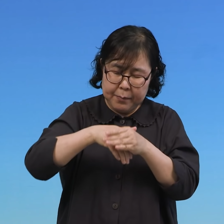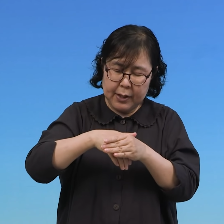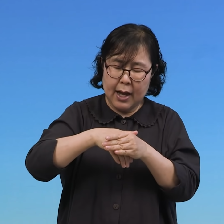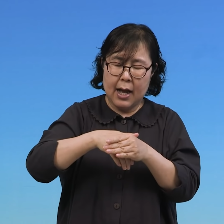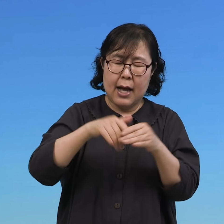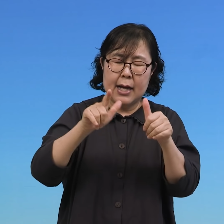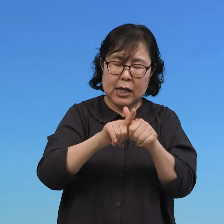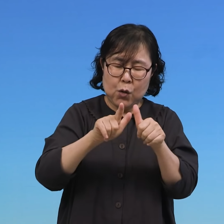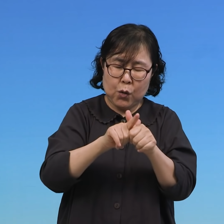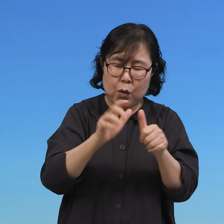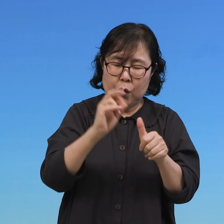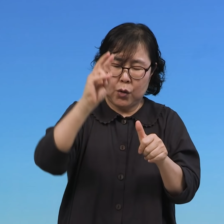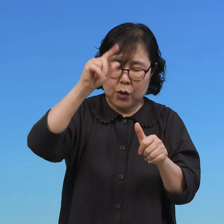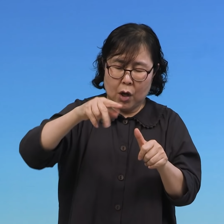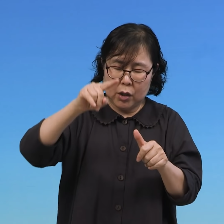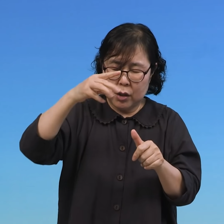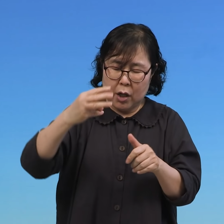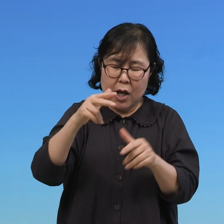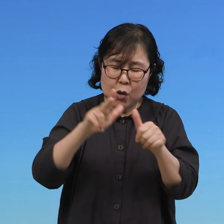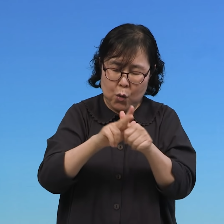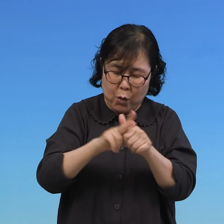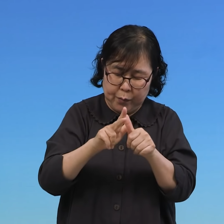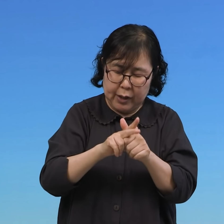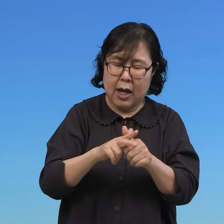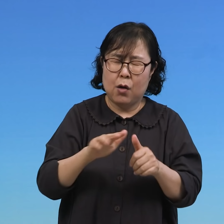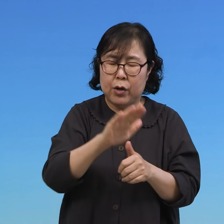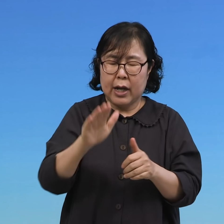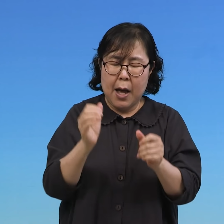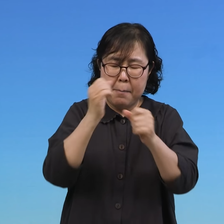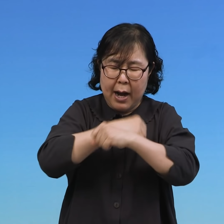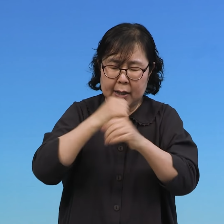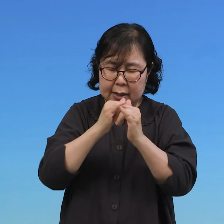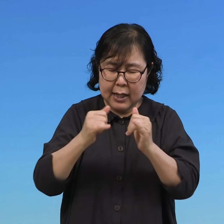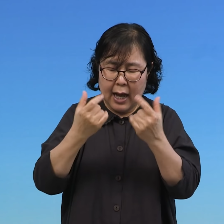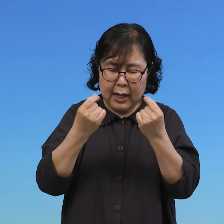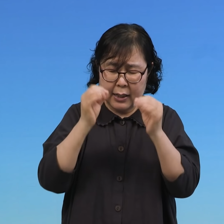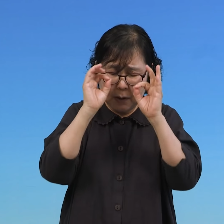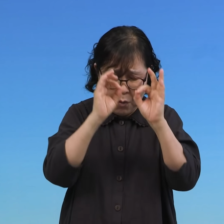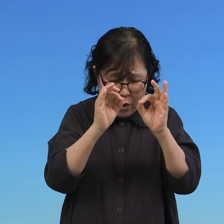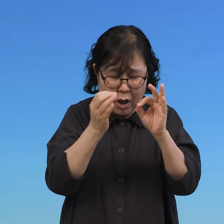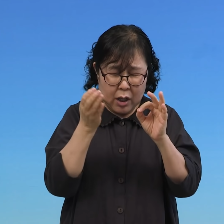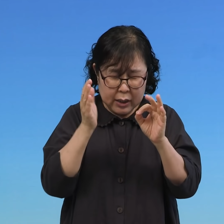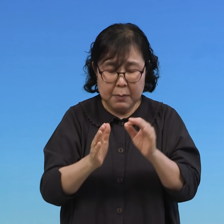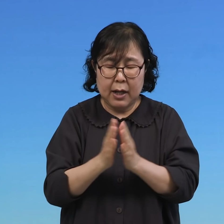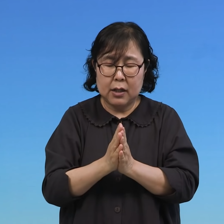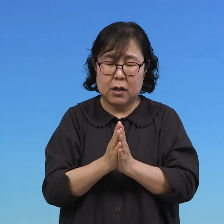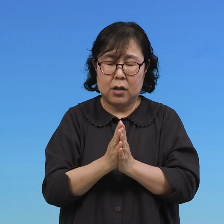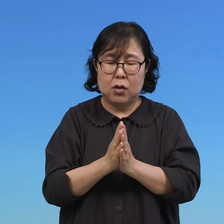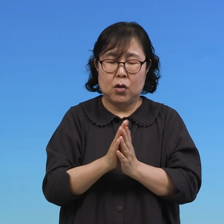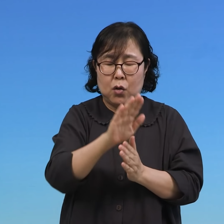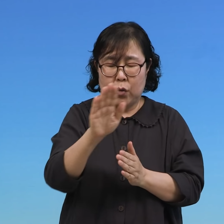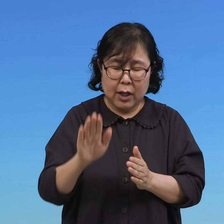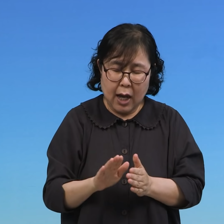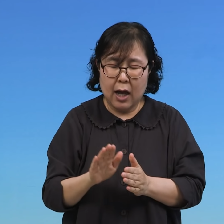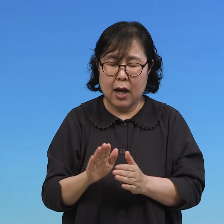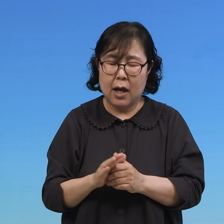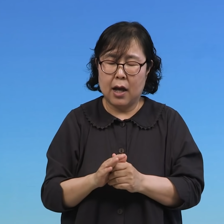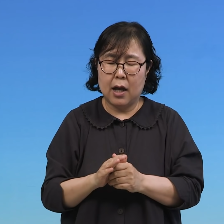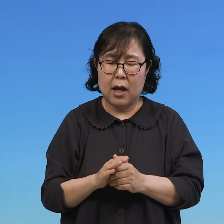역설의 종교입니다. 성경은 역설의 책입니다. 하나님 우리가 망하는 자 같아도 하나님 우리가 후퇴하는 자